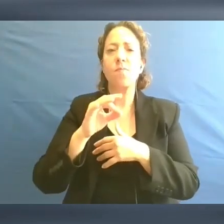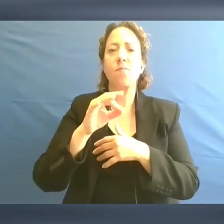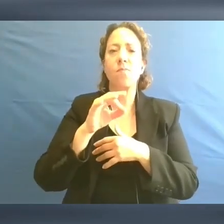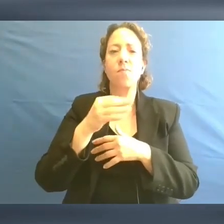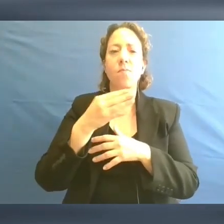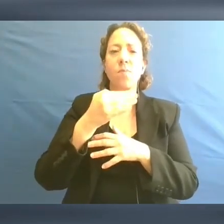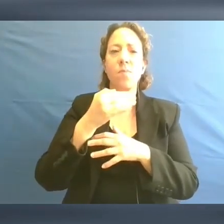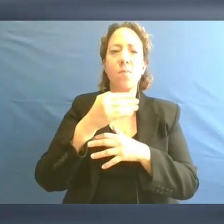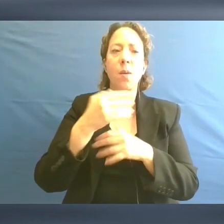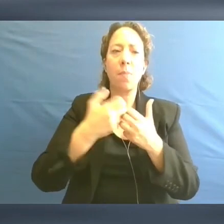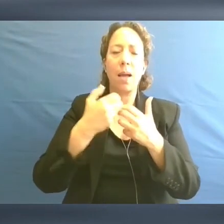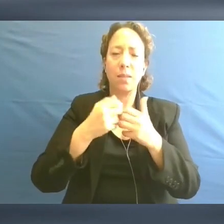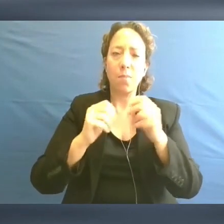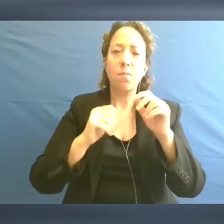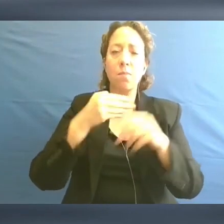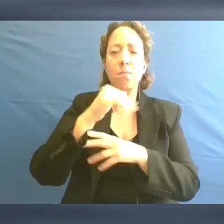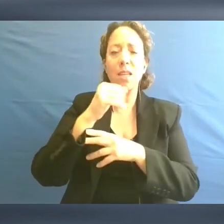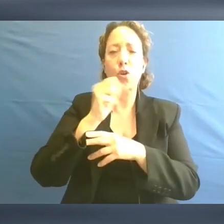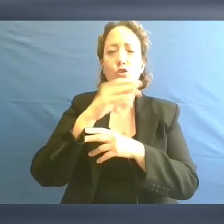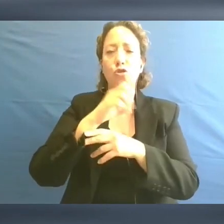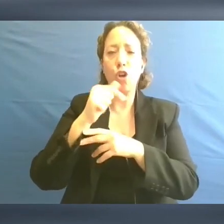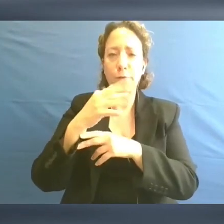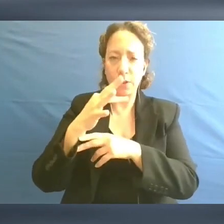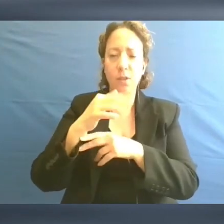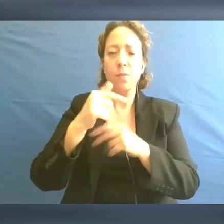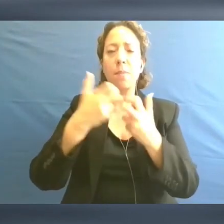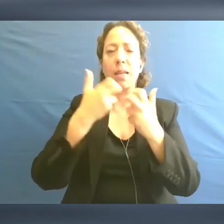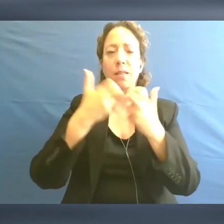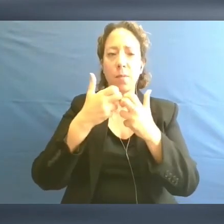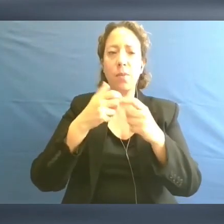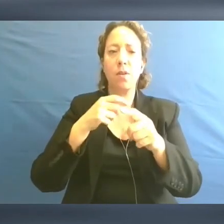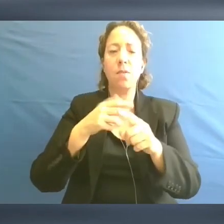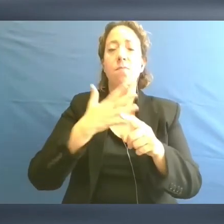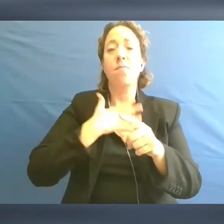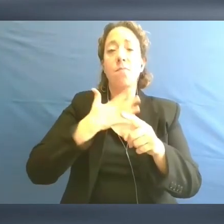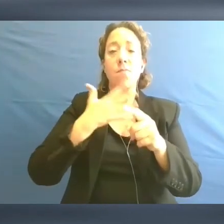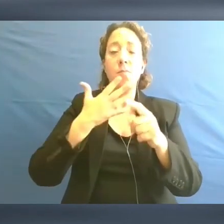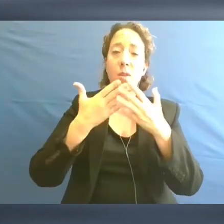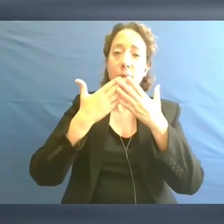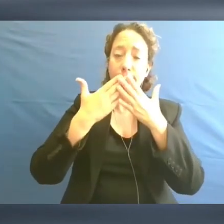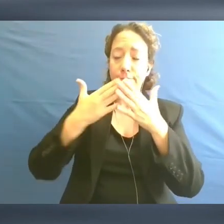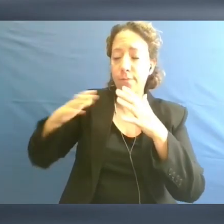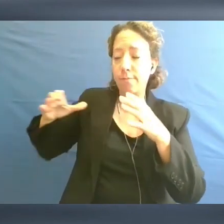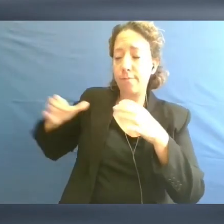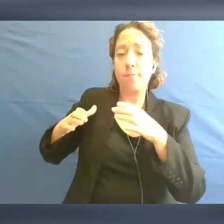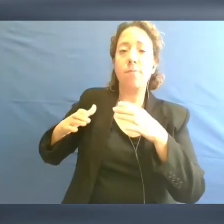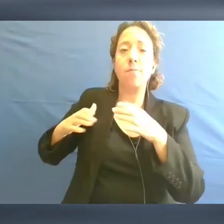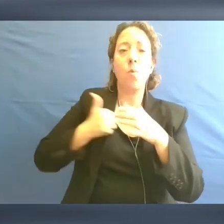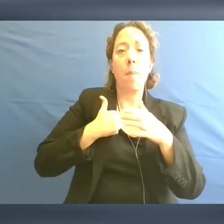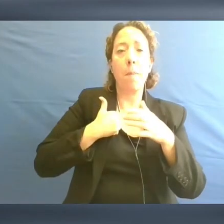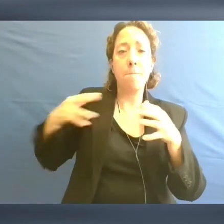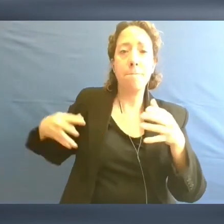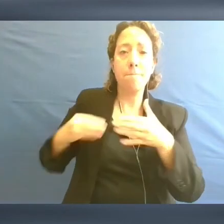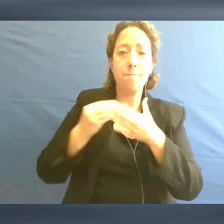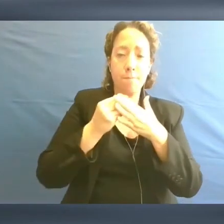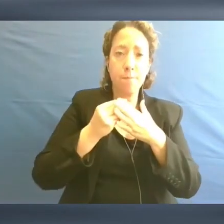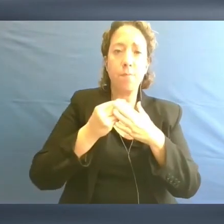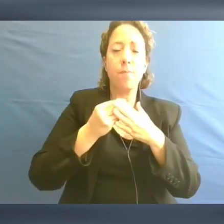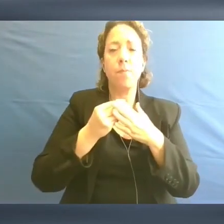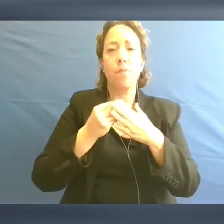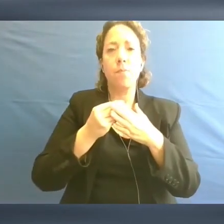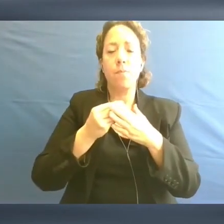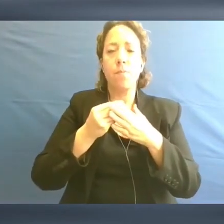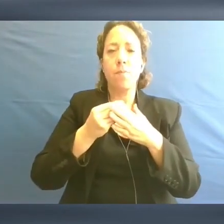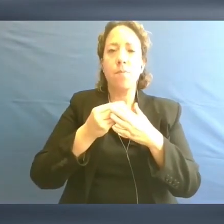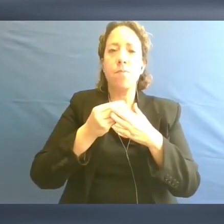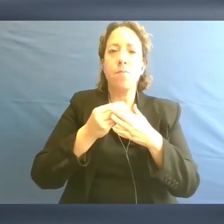Immersive Reader, il s'agit pour mon équipe de recherche et moi-même de travailler sur